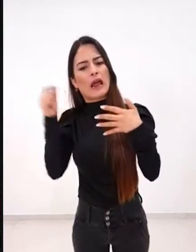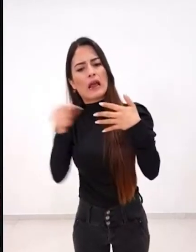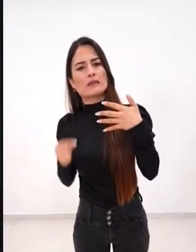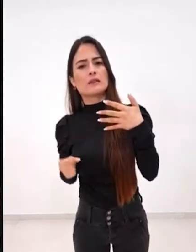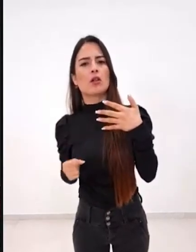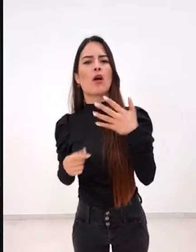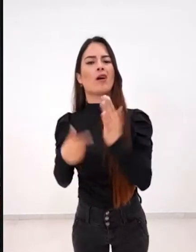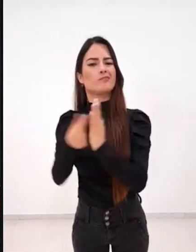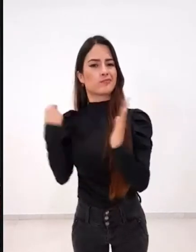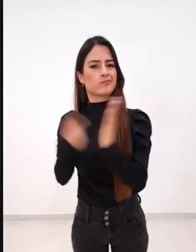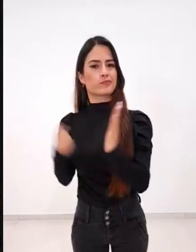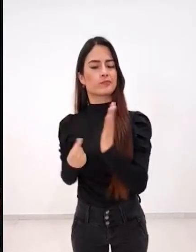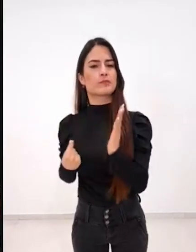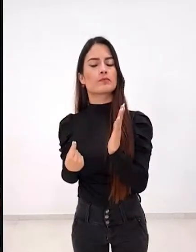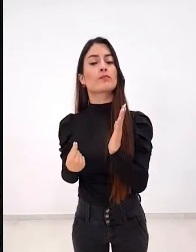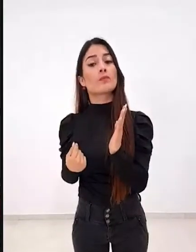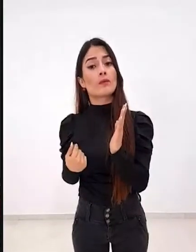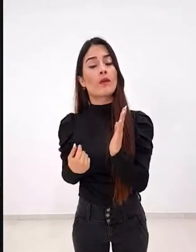los